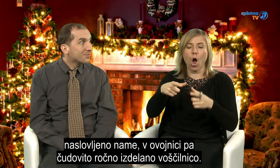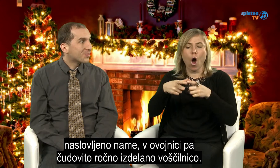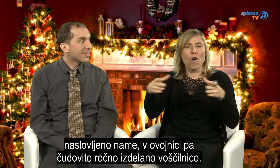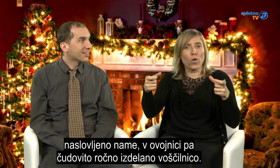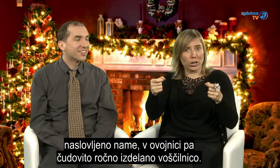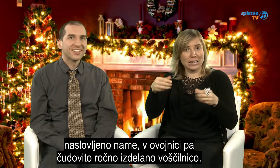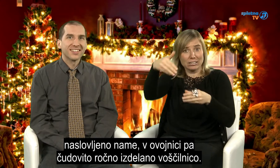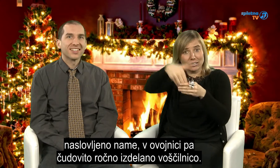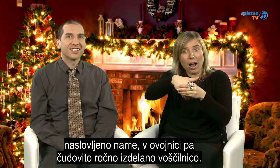izdelano voščilnico.